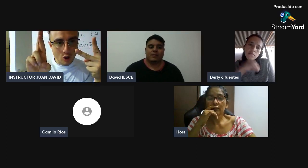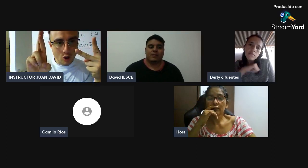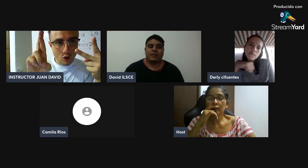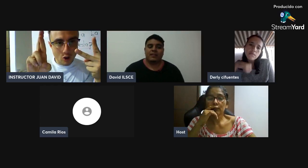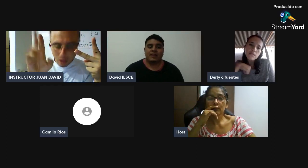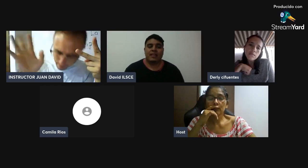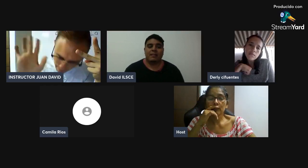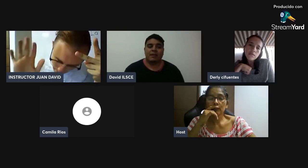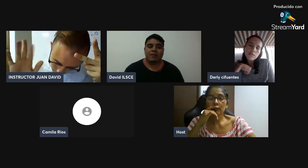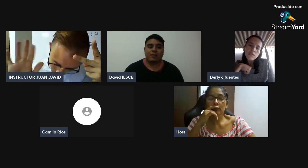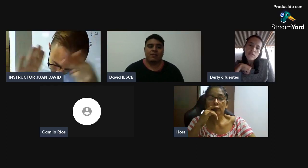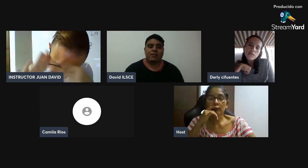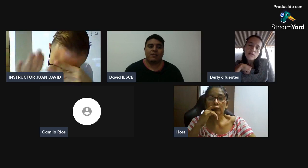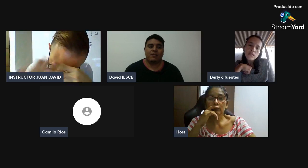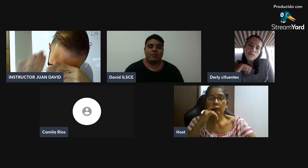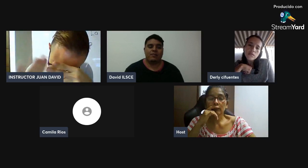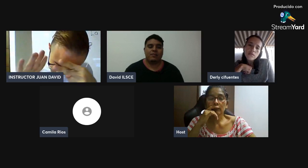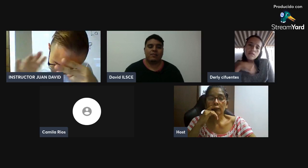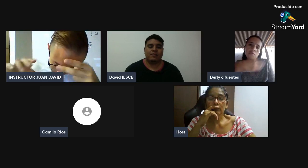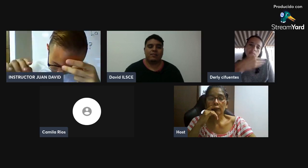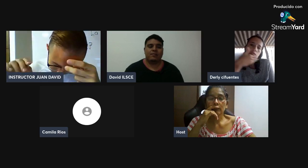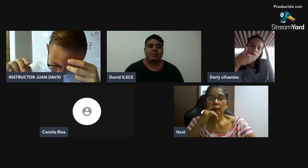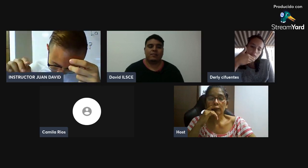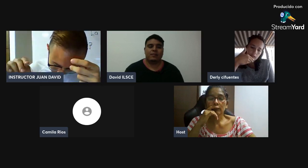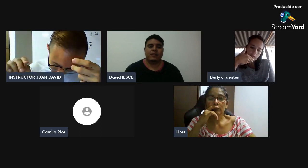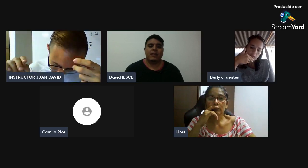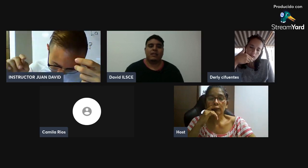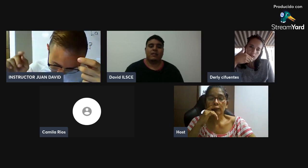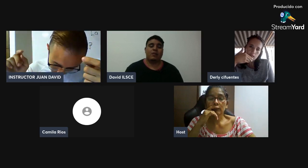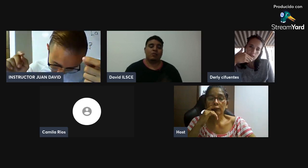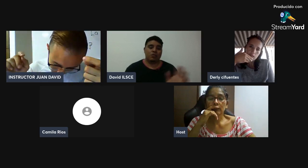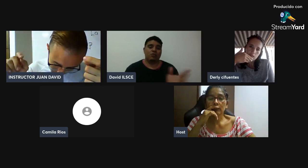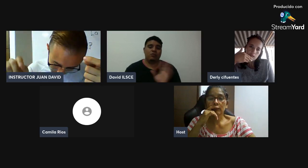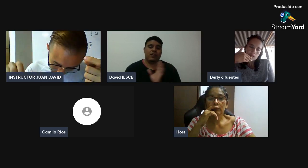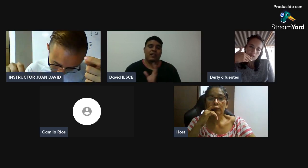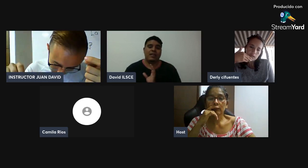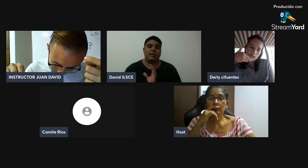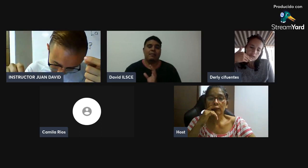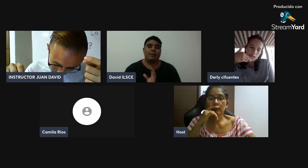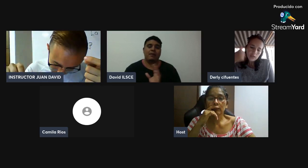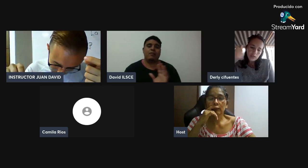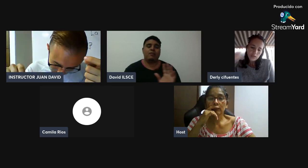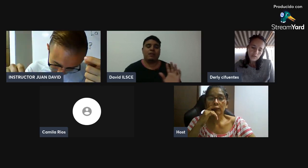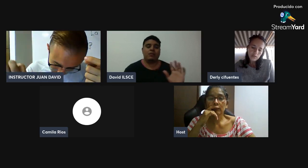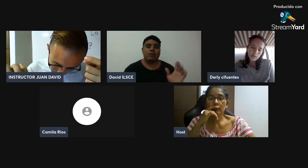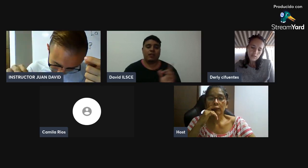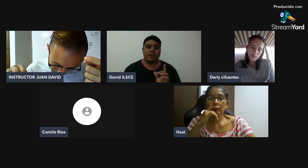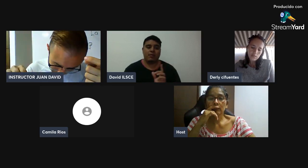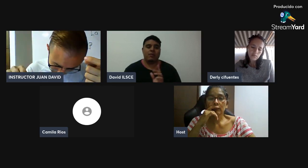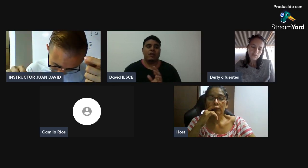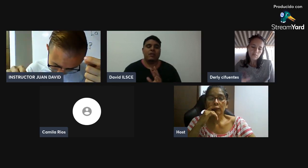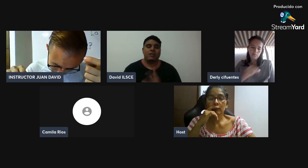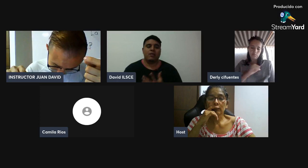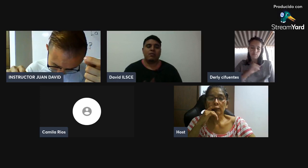tenía mejor segundo sería primero soltero segundo